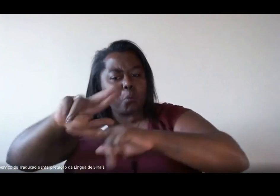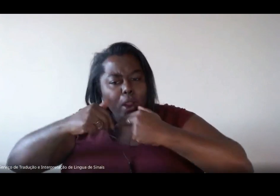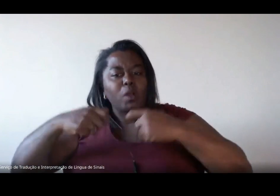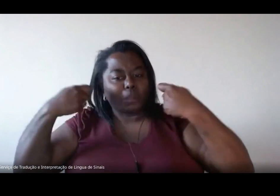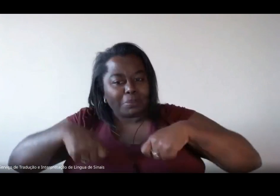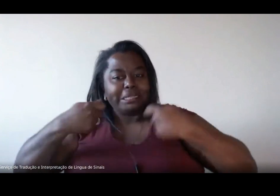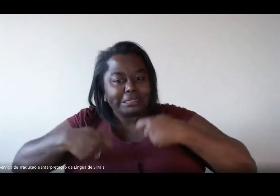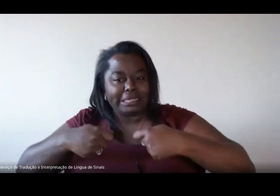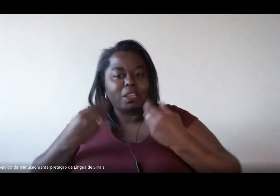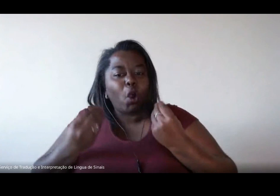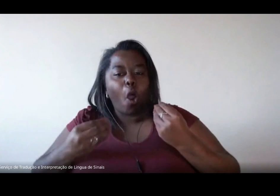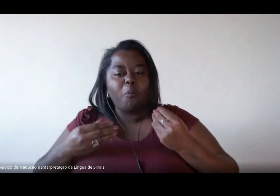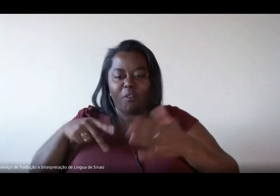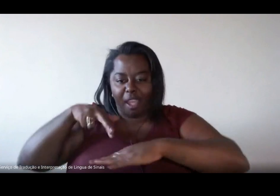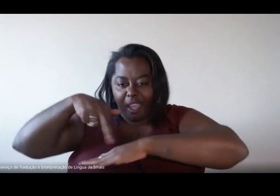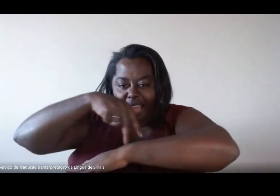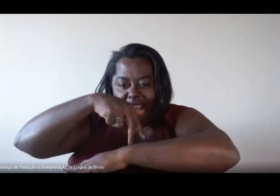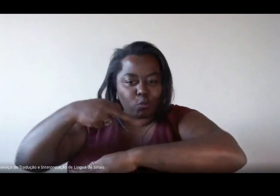mesmo. Piercisão mesmo.